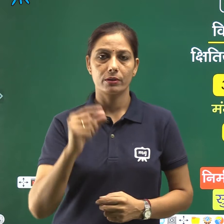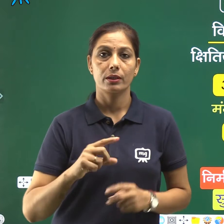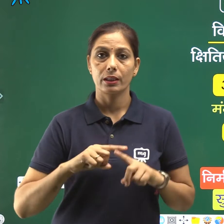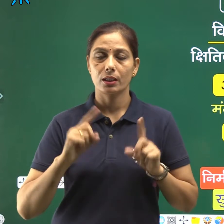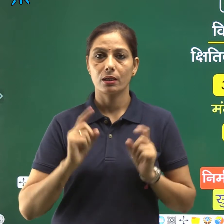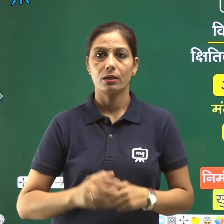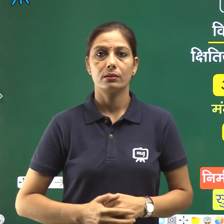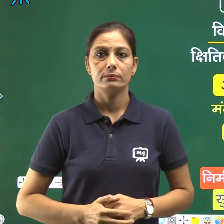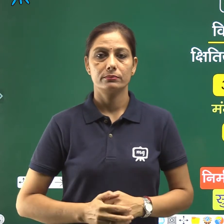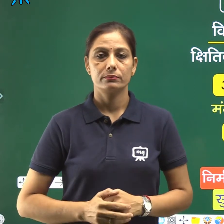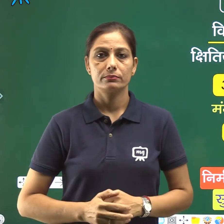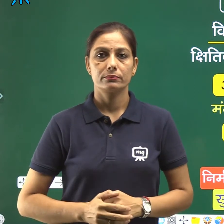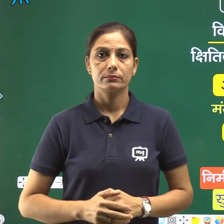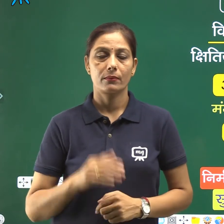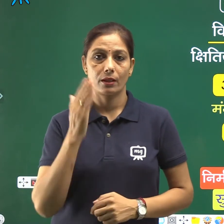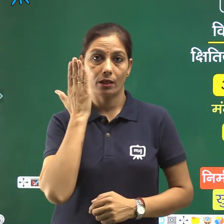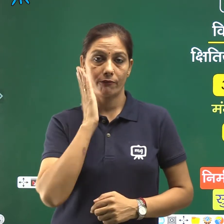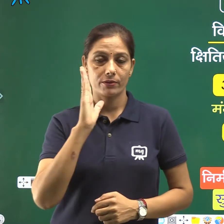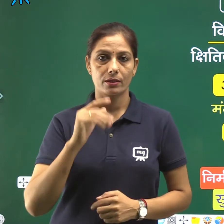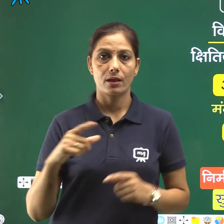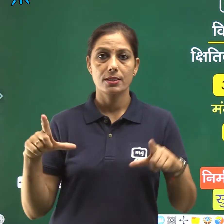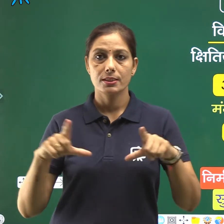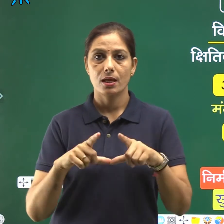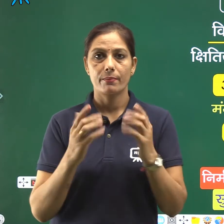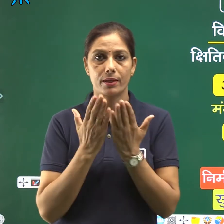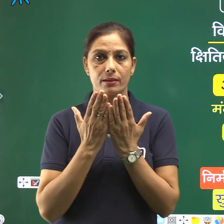तथा कविता का सार पढ़ा।